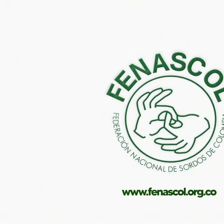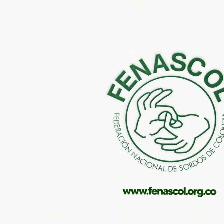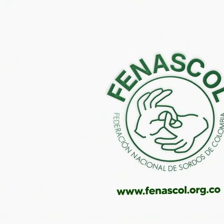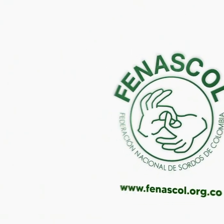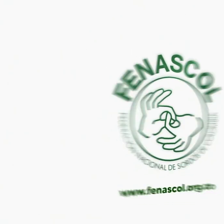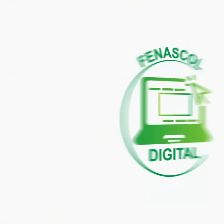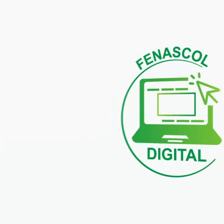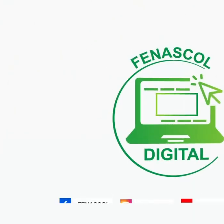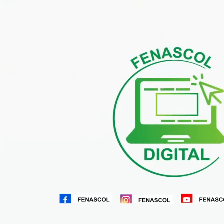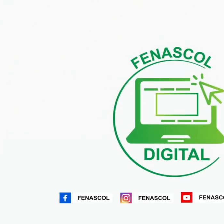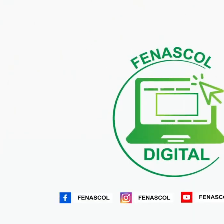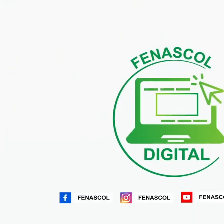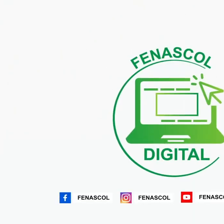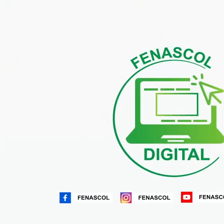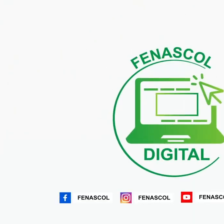¡Gracias!